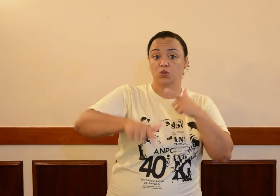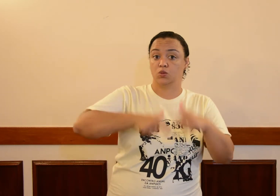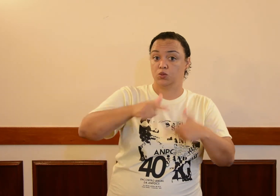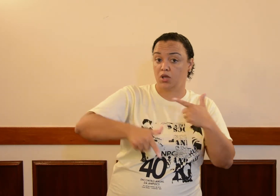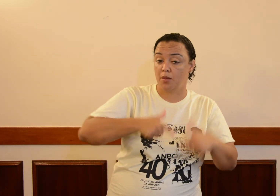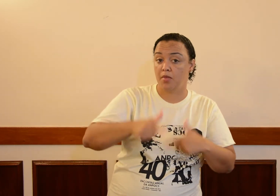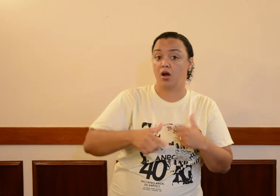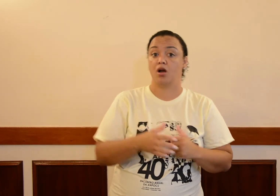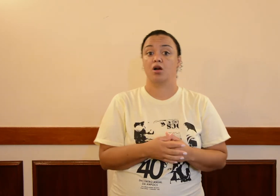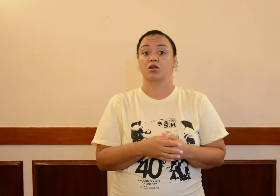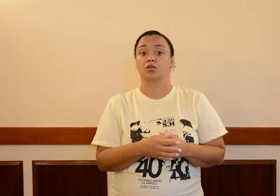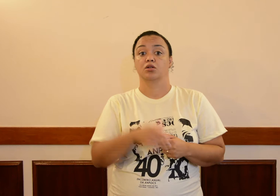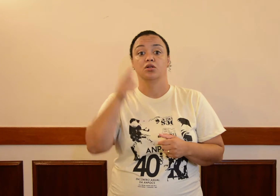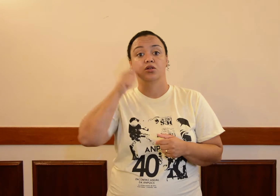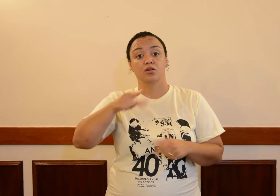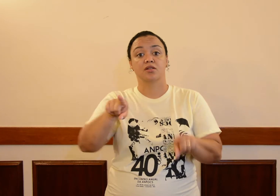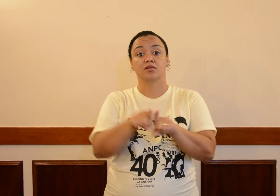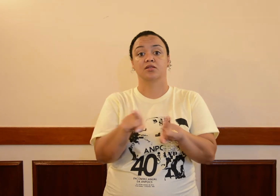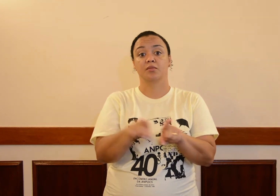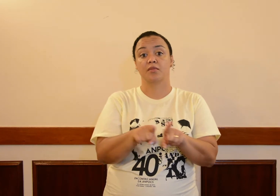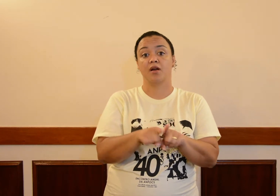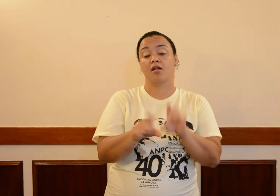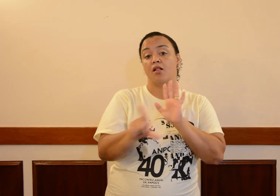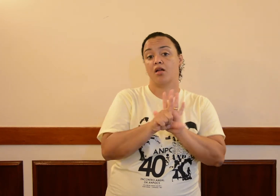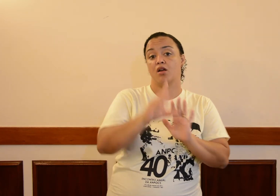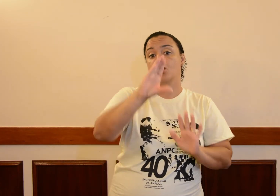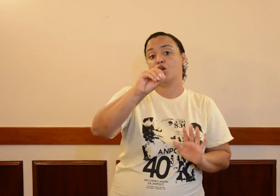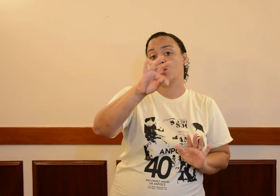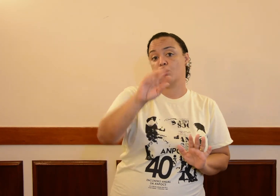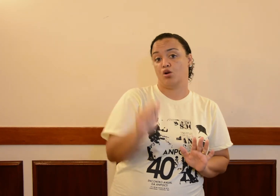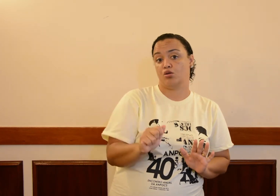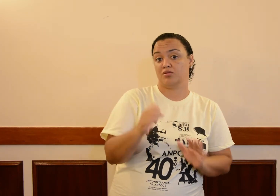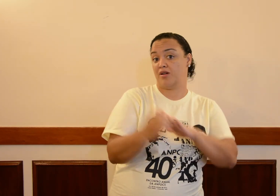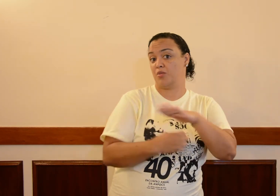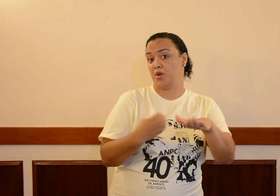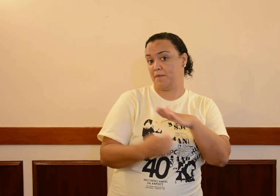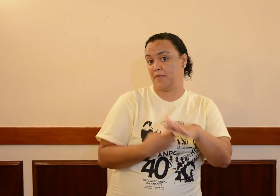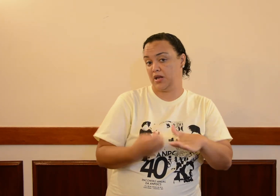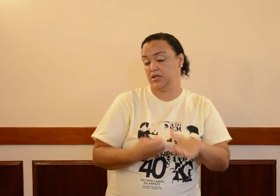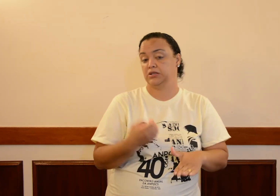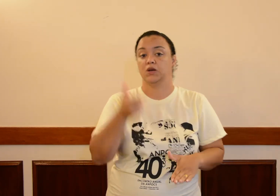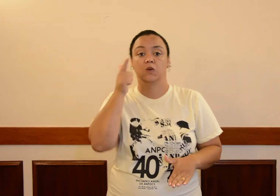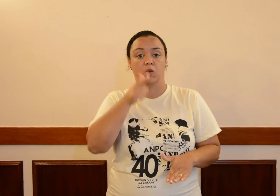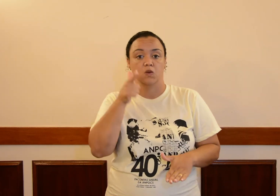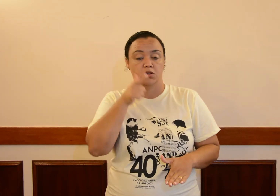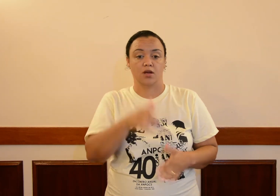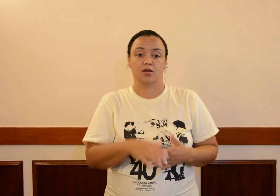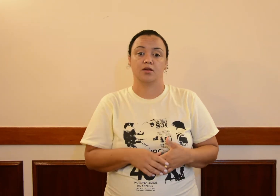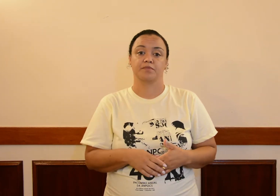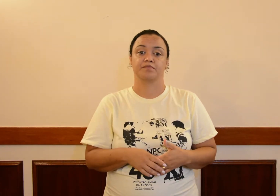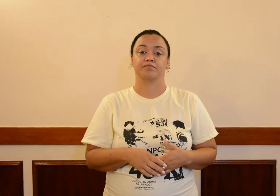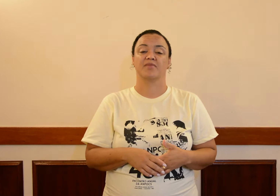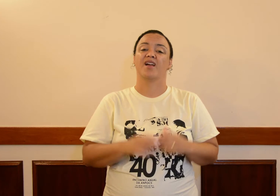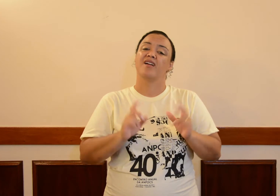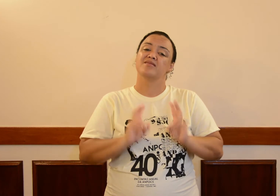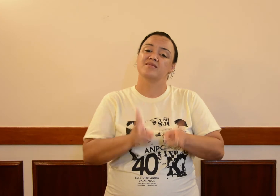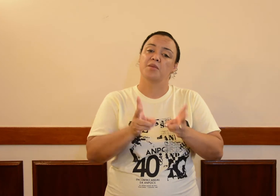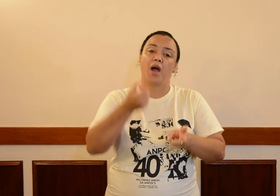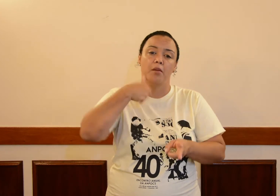no trabalho pela lei de cotas e uma empresa que tinha me indicado. Ele estava em casa sem fazer nada desde que havia